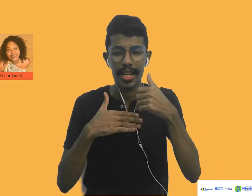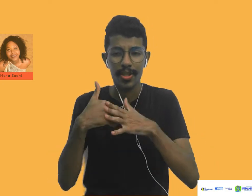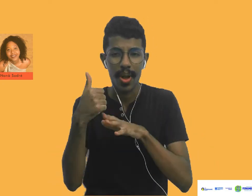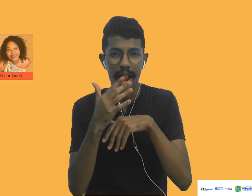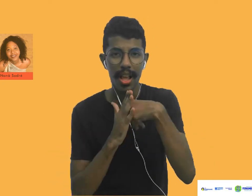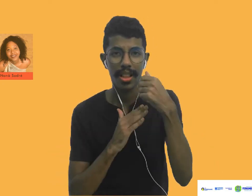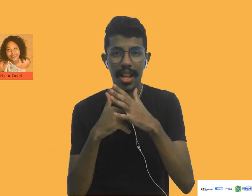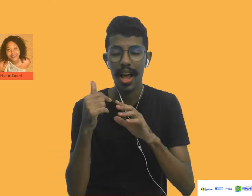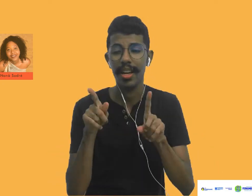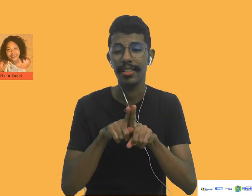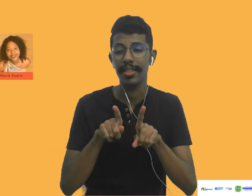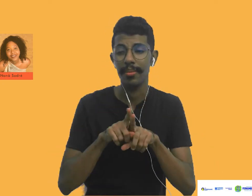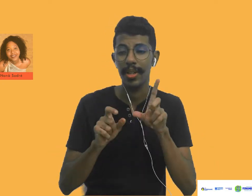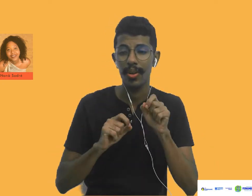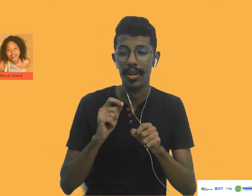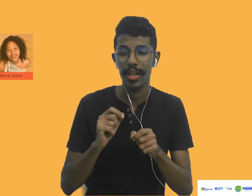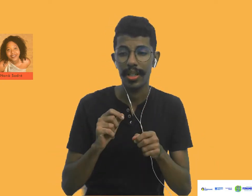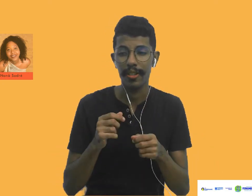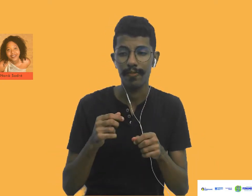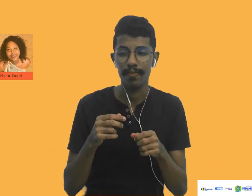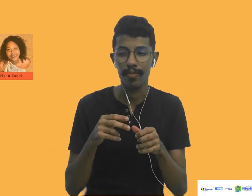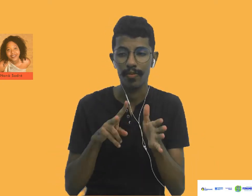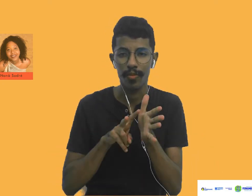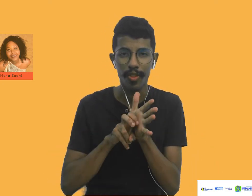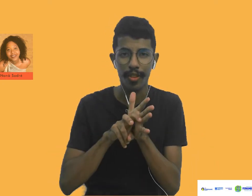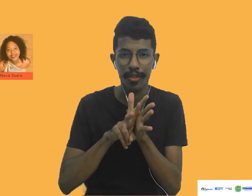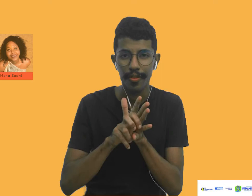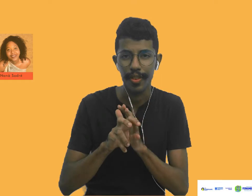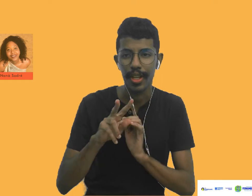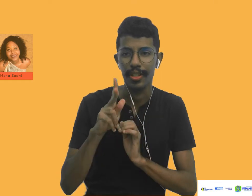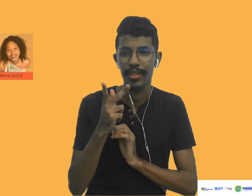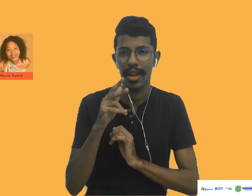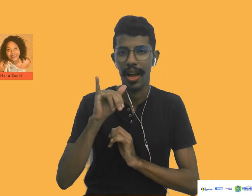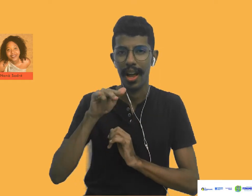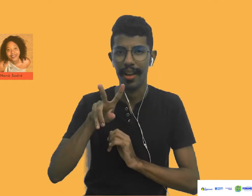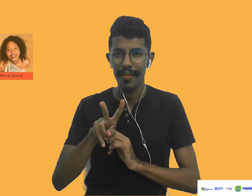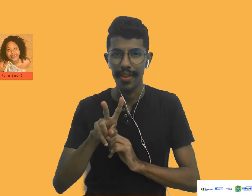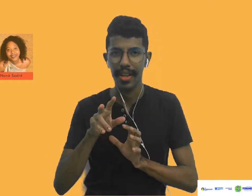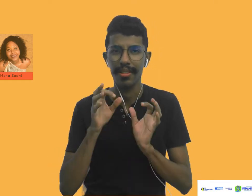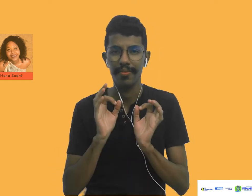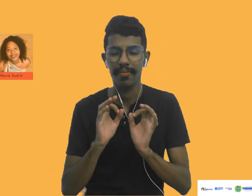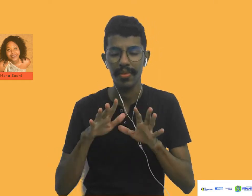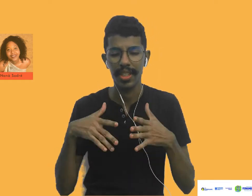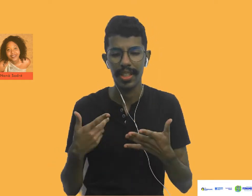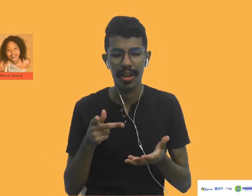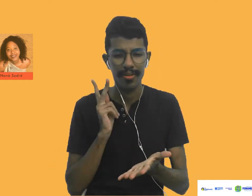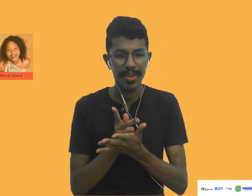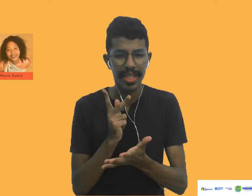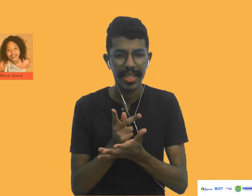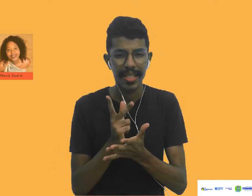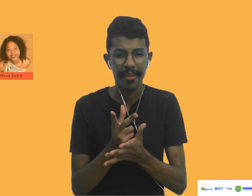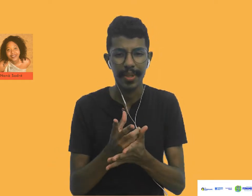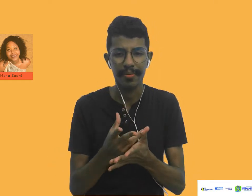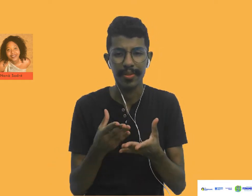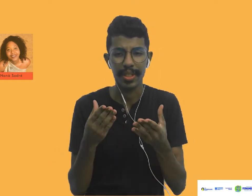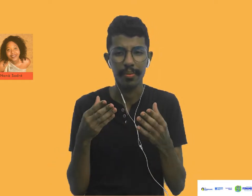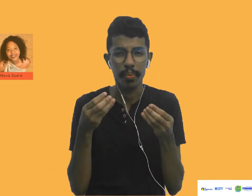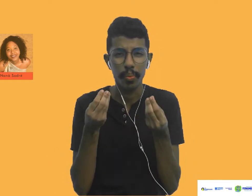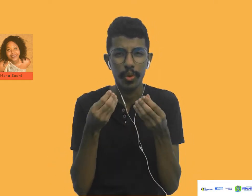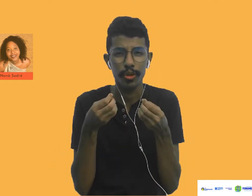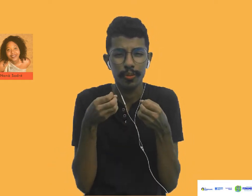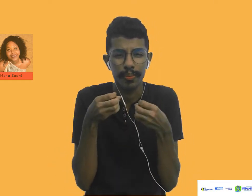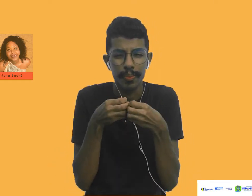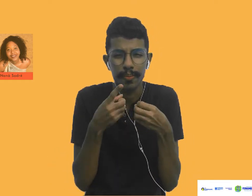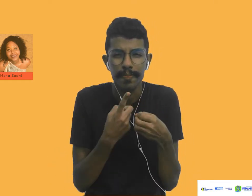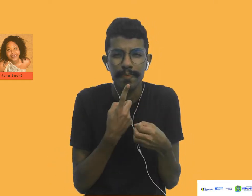de vírus HIV, né? Então, eu sempre estive muito próxima dessa relação,